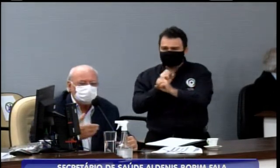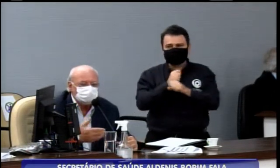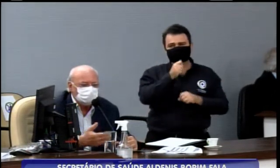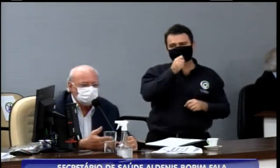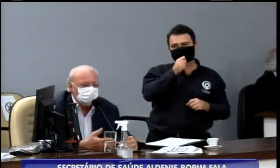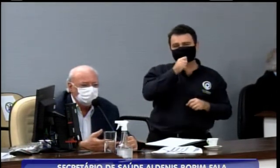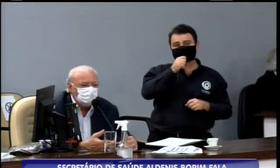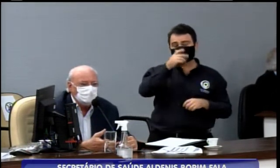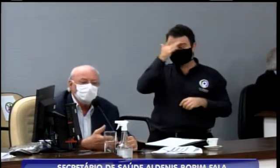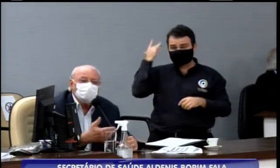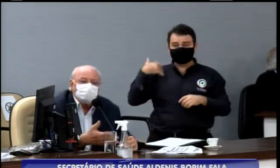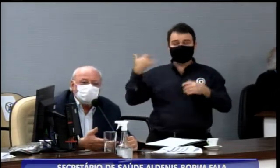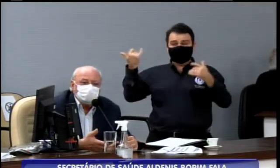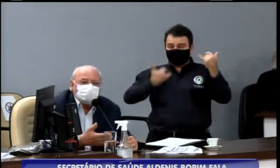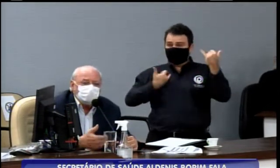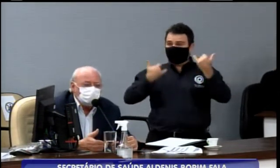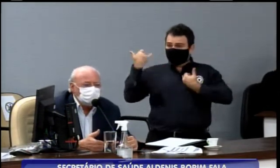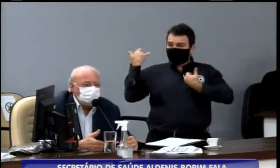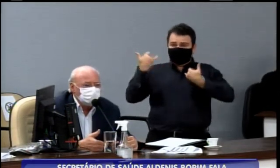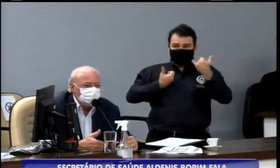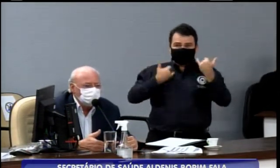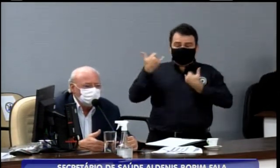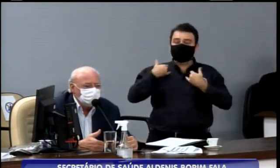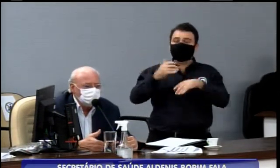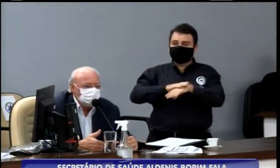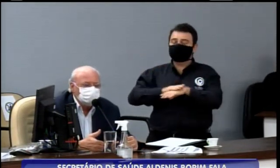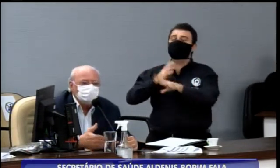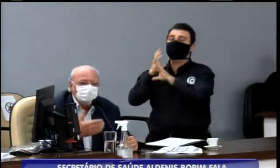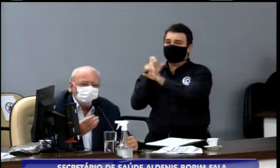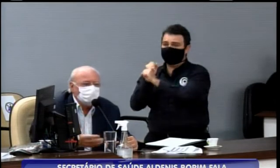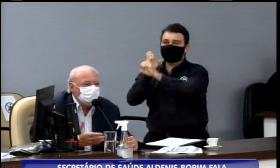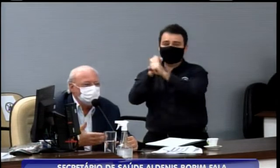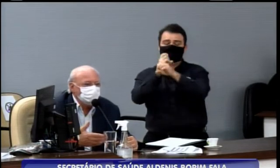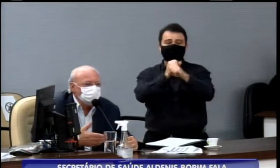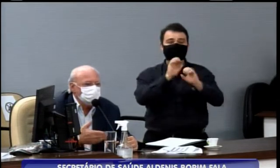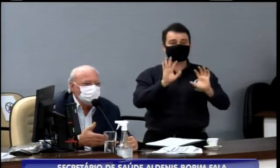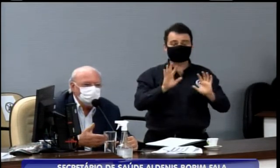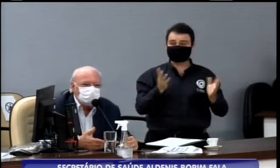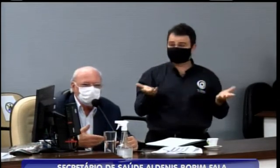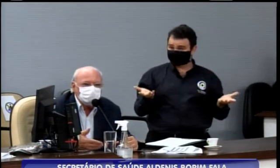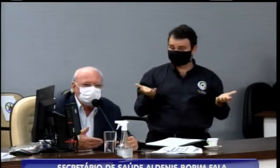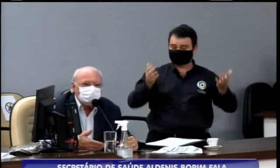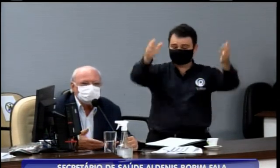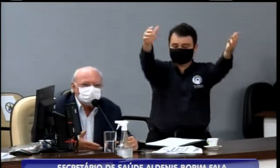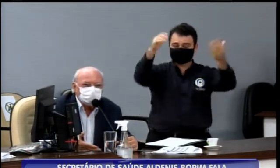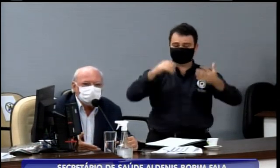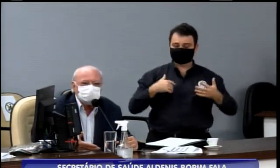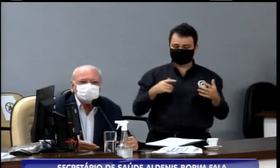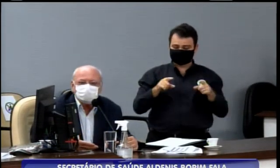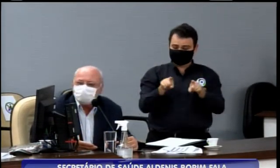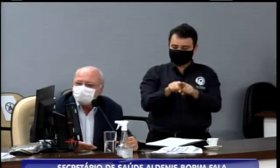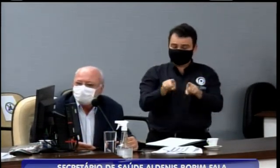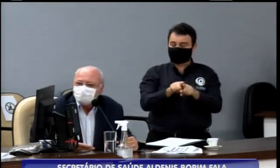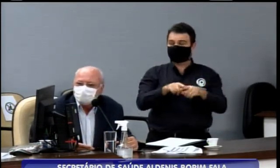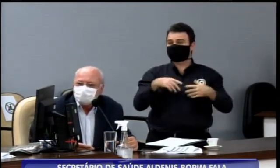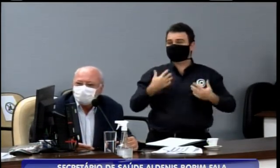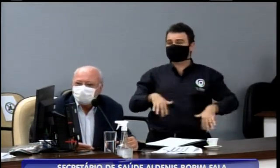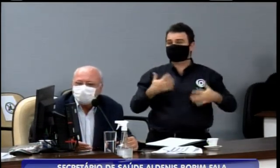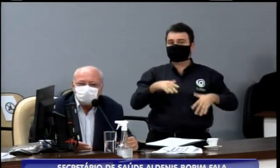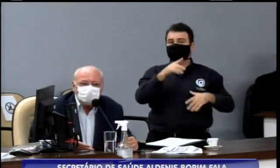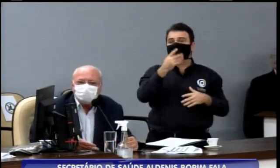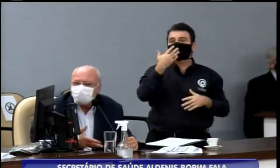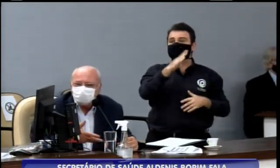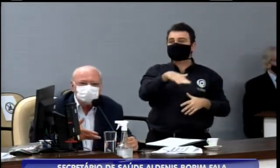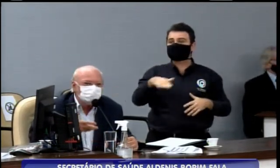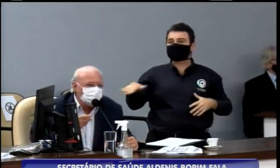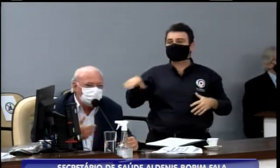chegando, e vivemos agora uma epidemia gripal de criança, que